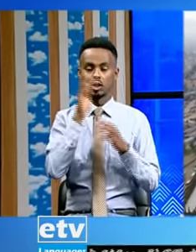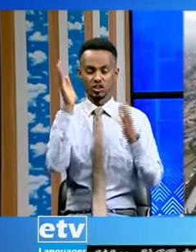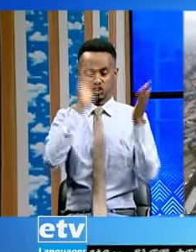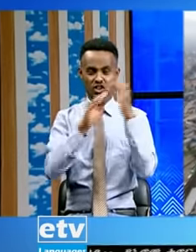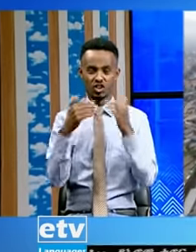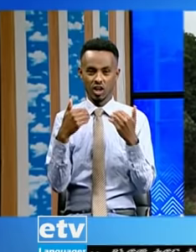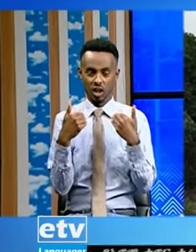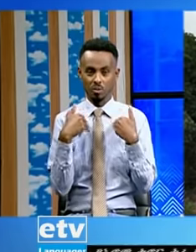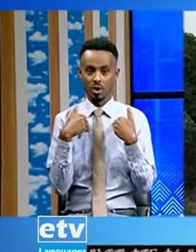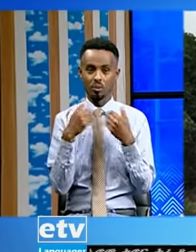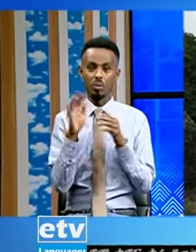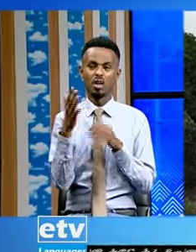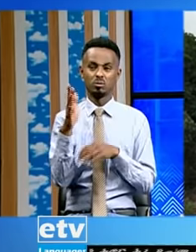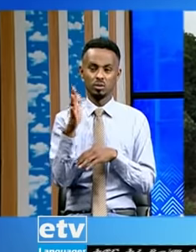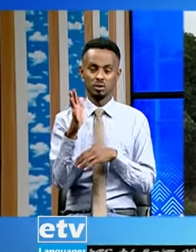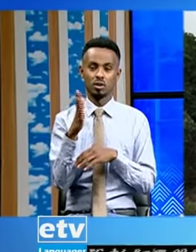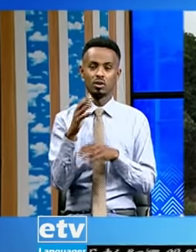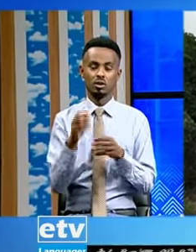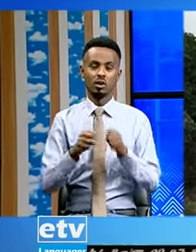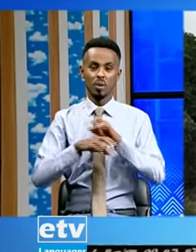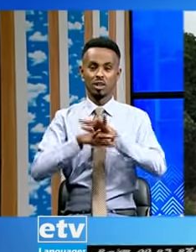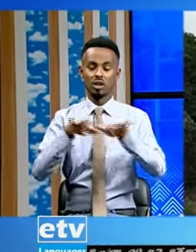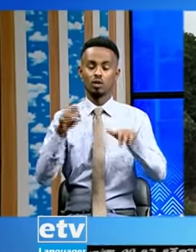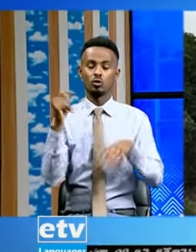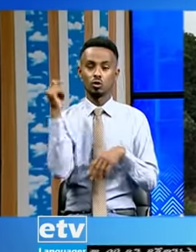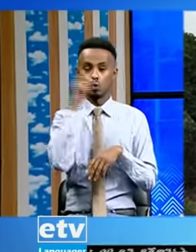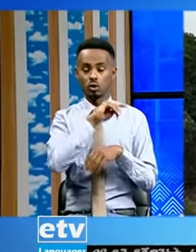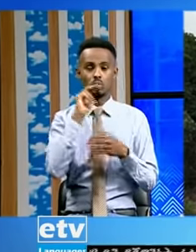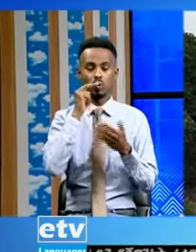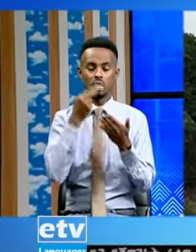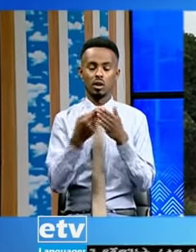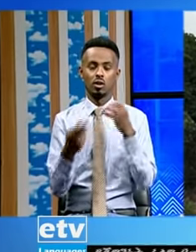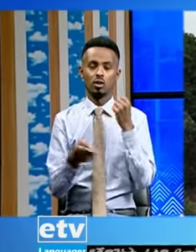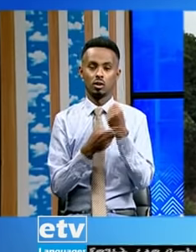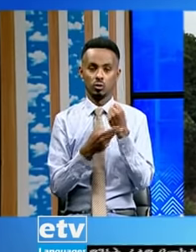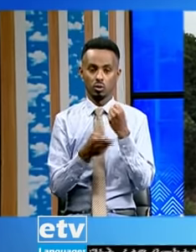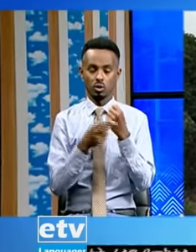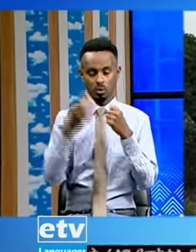ችግር እንዳለባት በማስመሰል ከመያሰራጩት የሐሰት መረጃ